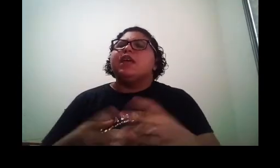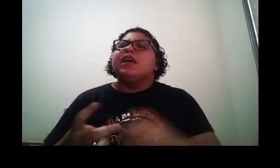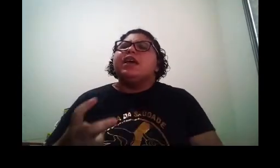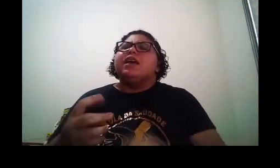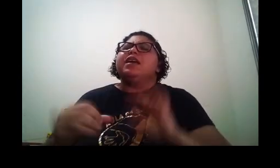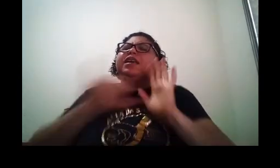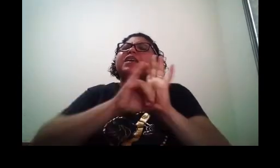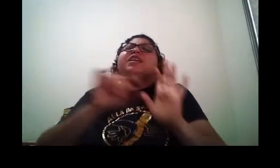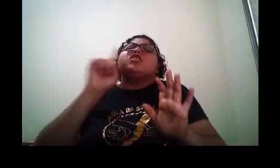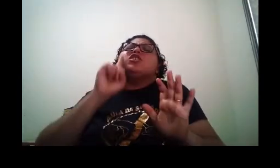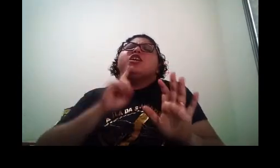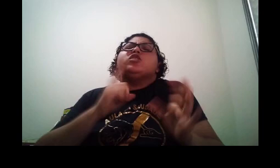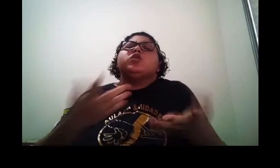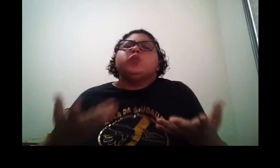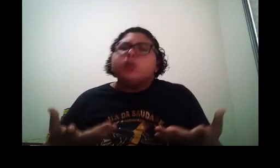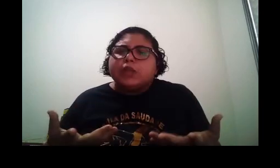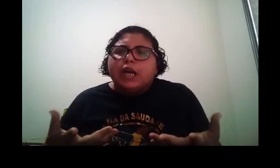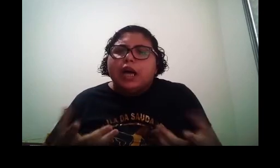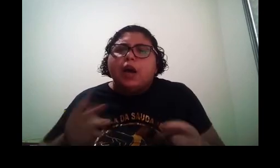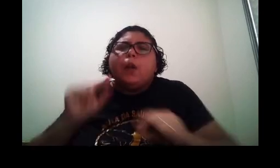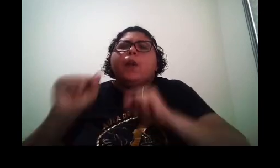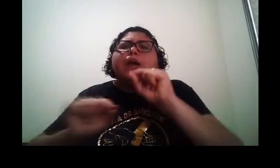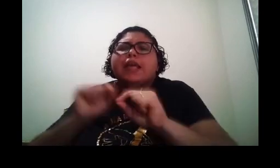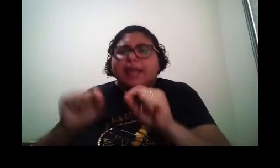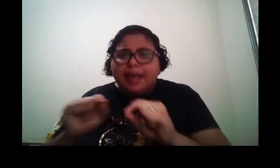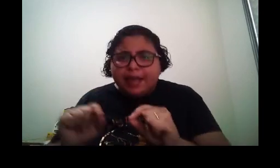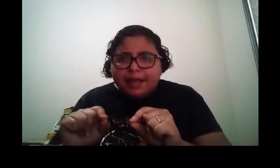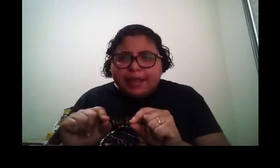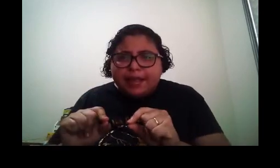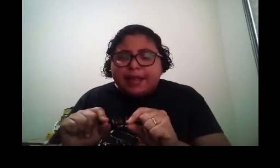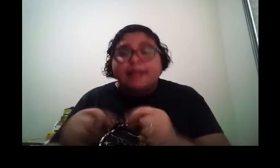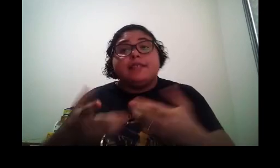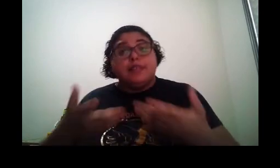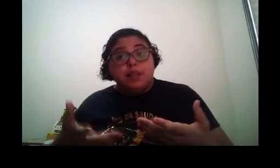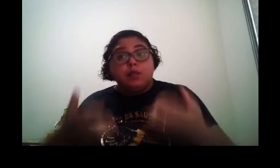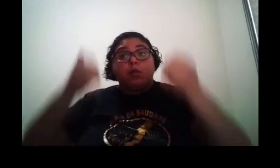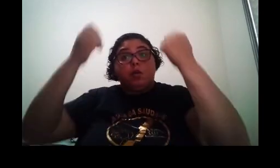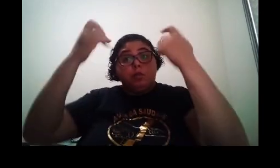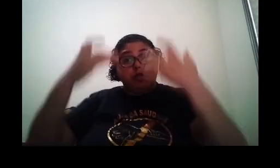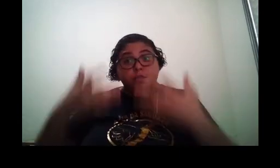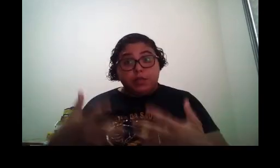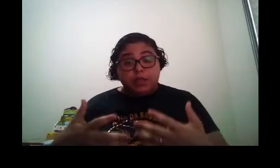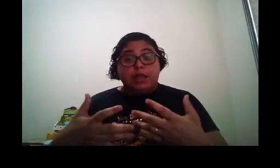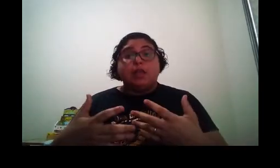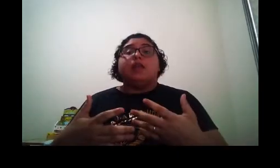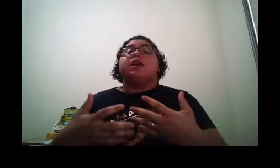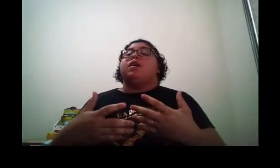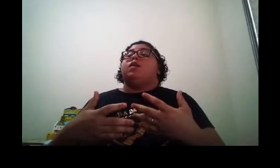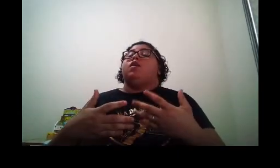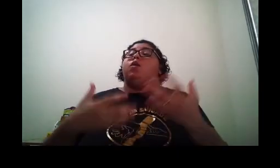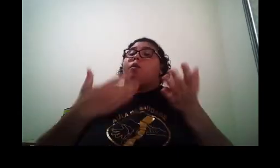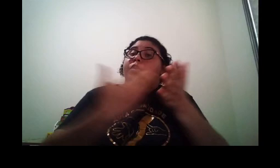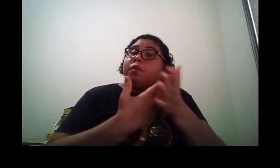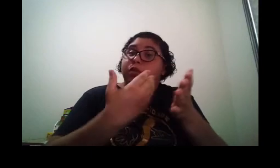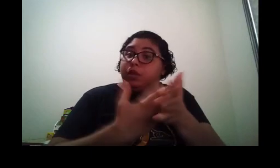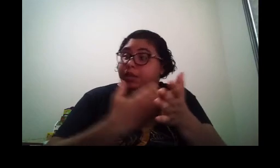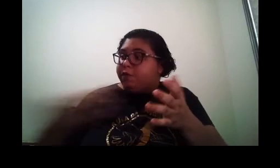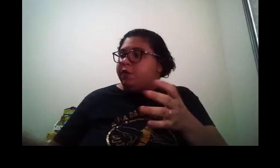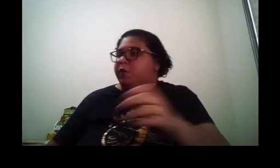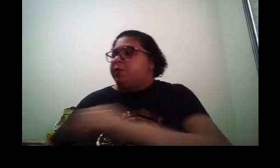a identidade surda, o que seria, né? A identidade surda, conforme mostra o livro que eu mencionei para